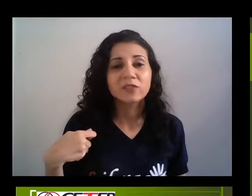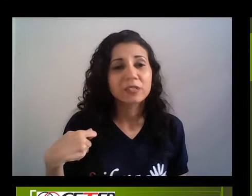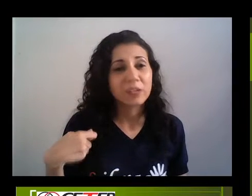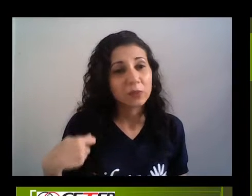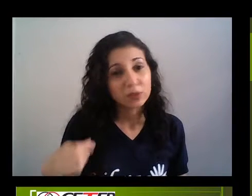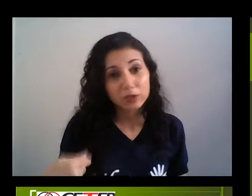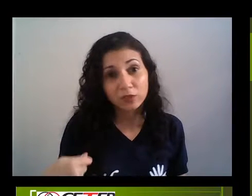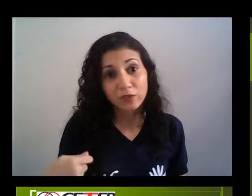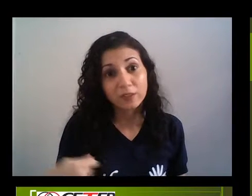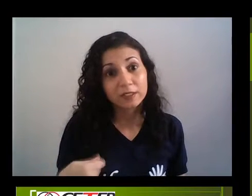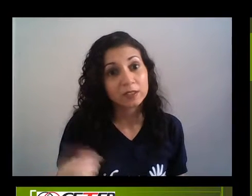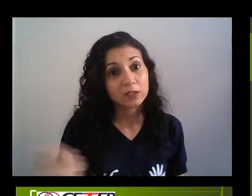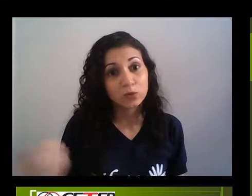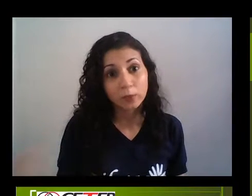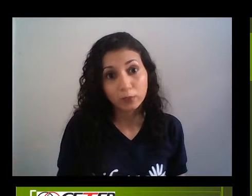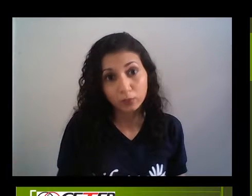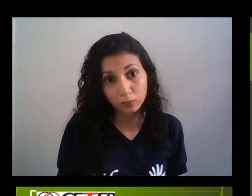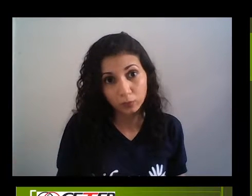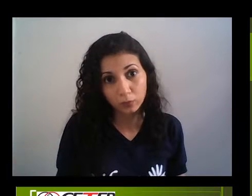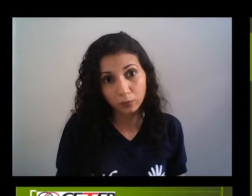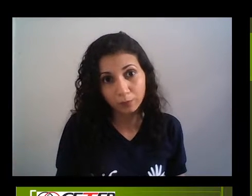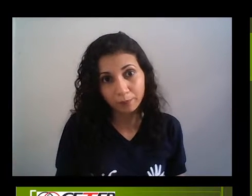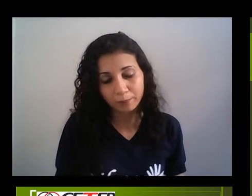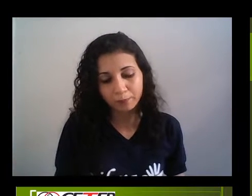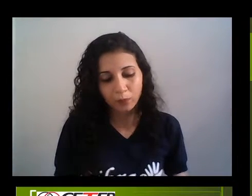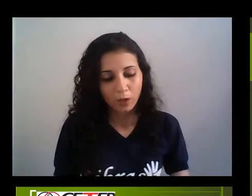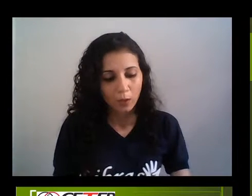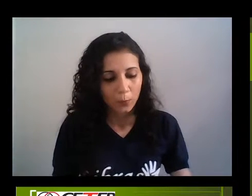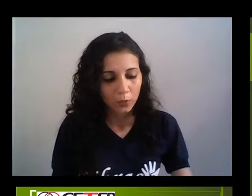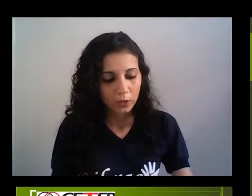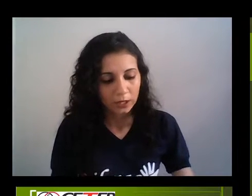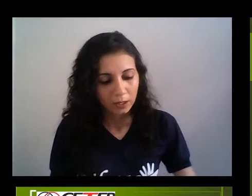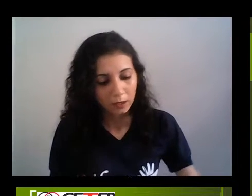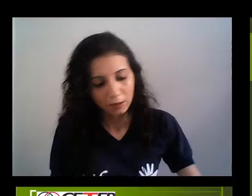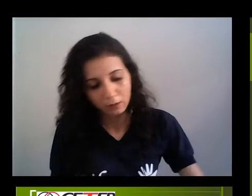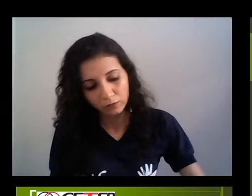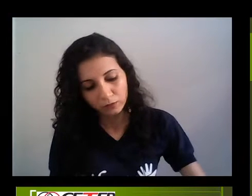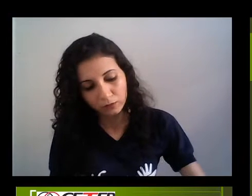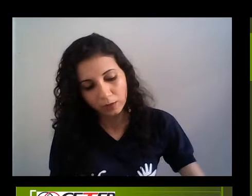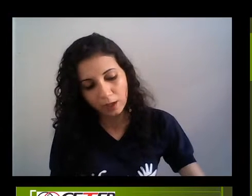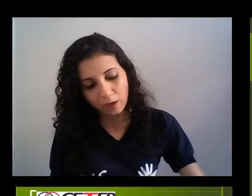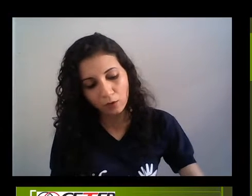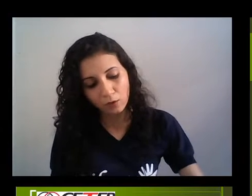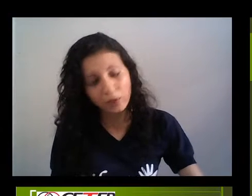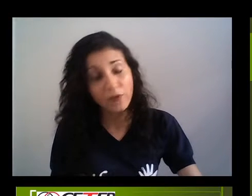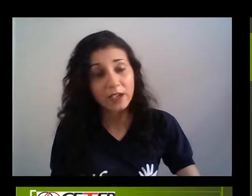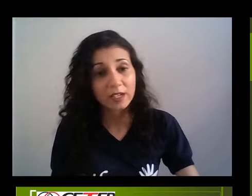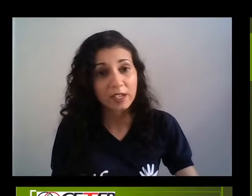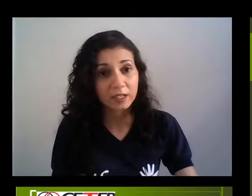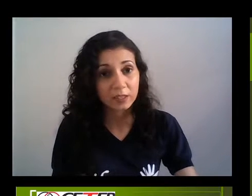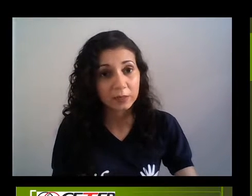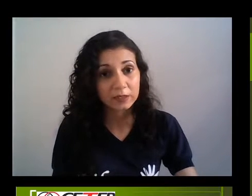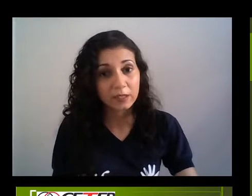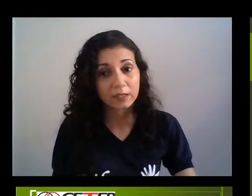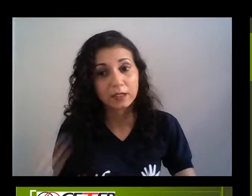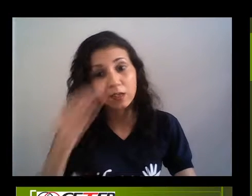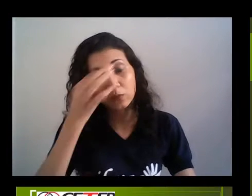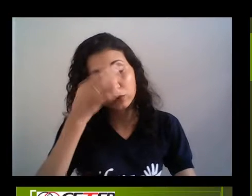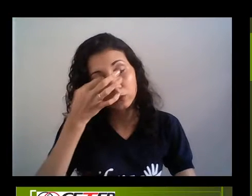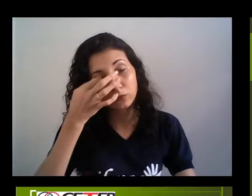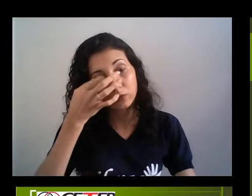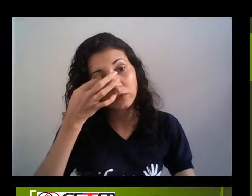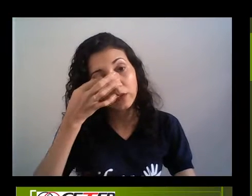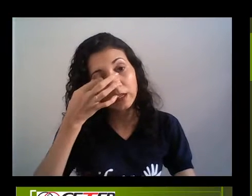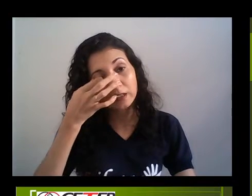vai ficar meio estranho, não vai fazer sentido para o surdo. Por quê? Como eu falei, a Libras ela tem